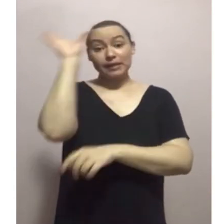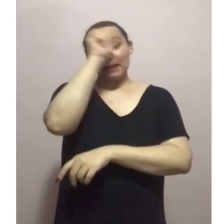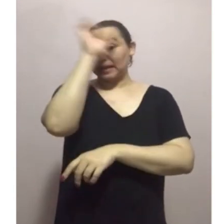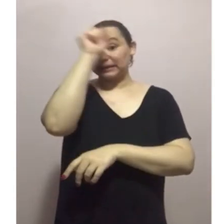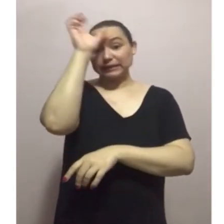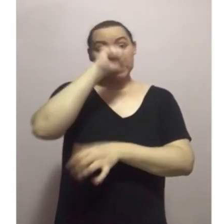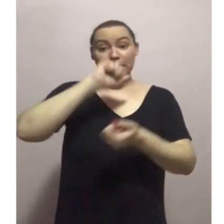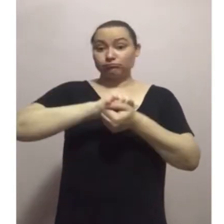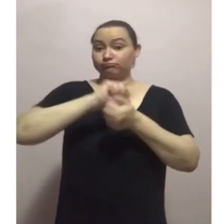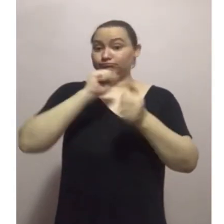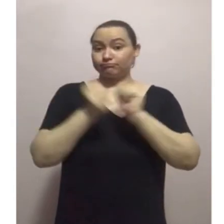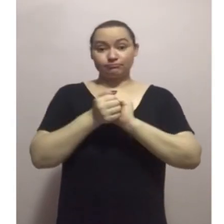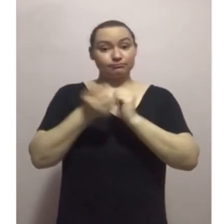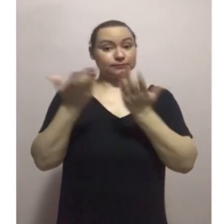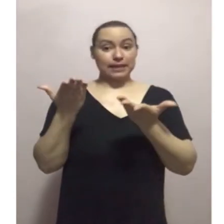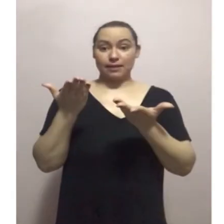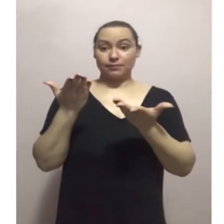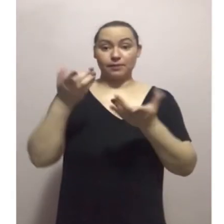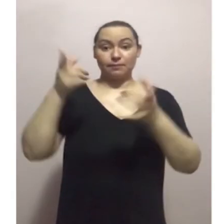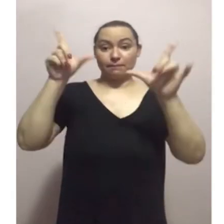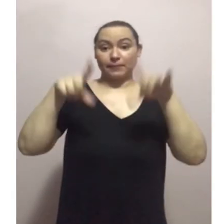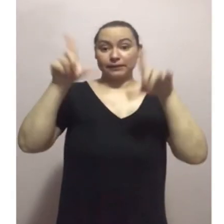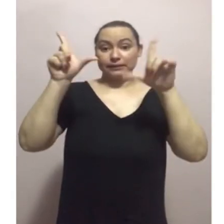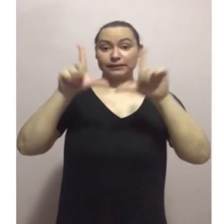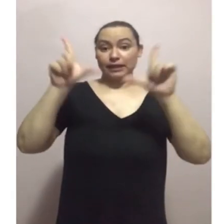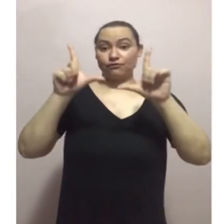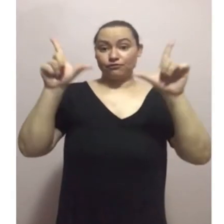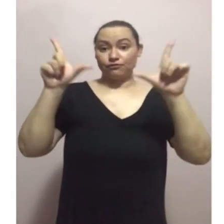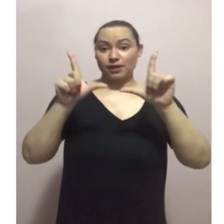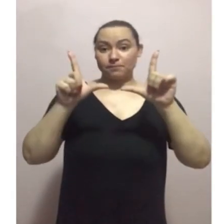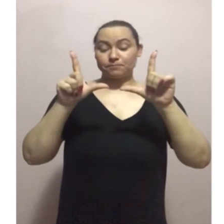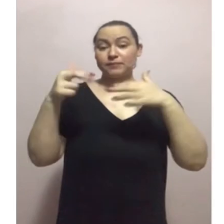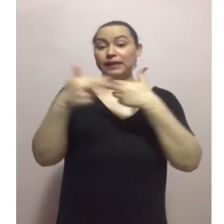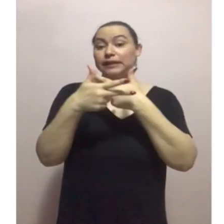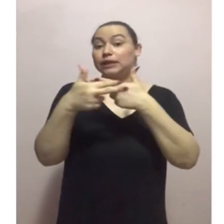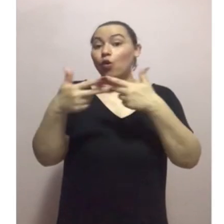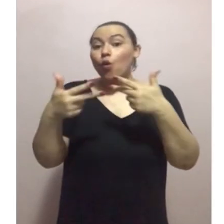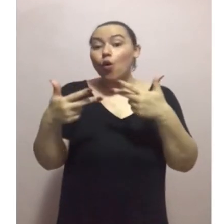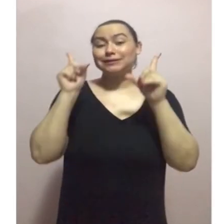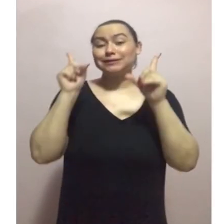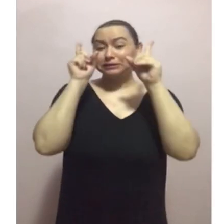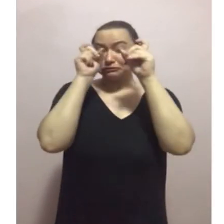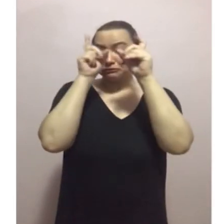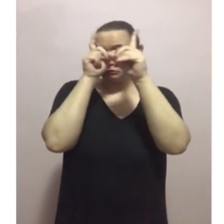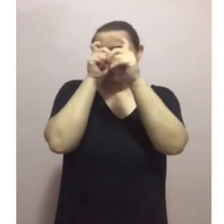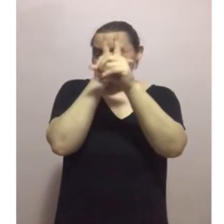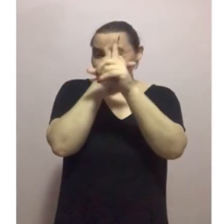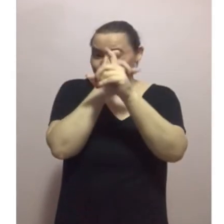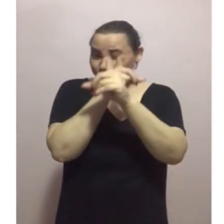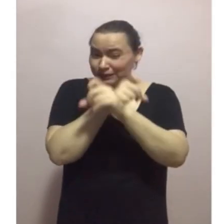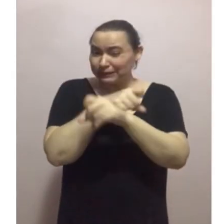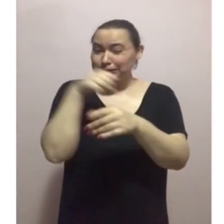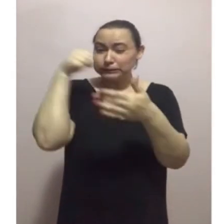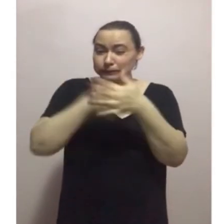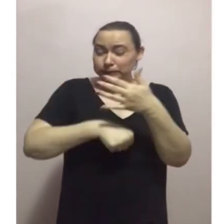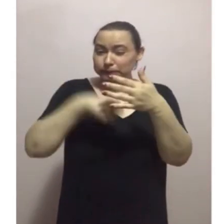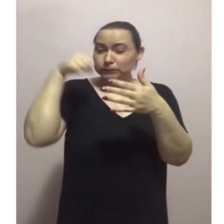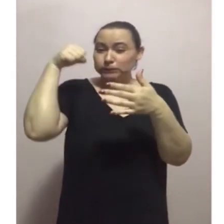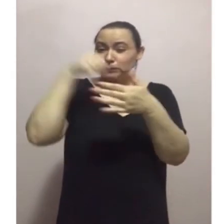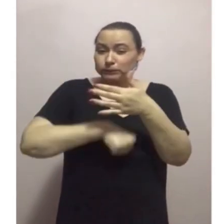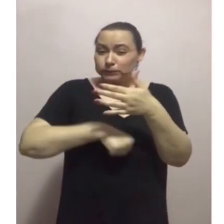produzir para televisão, né? A gente teve coisas que foram muito difíceis no